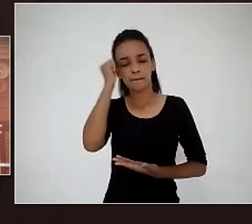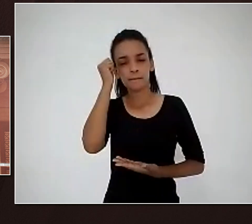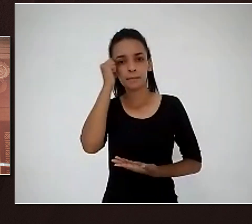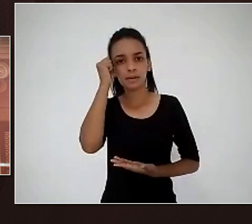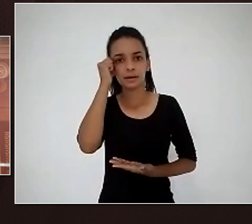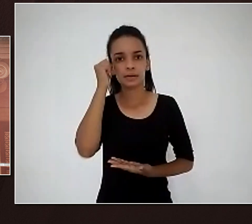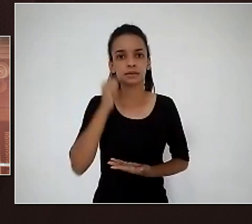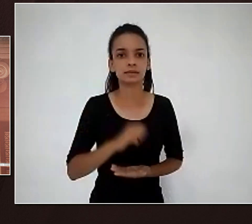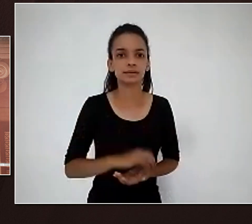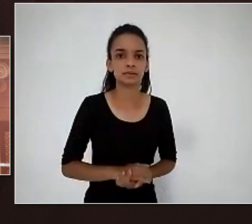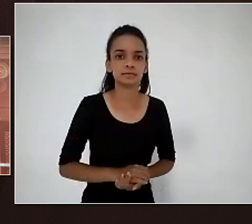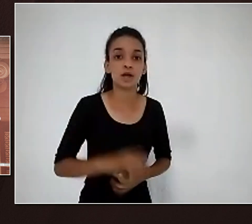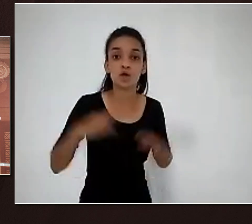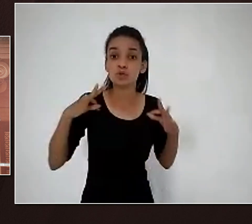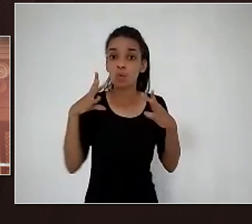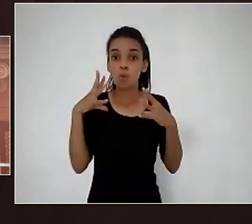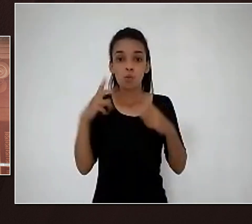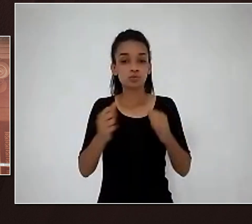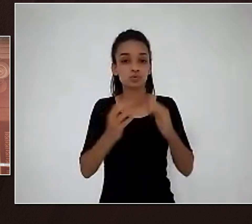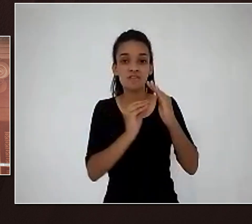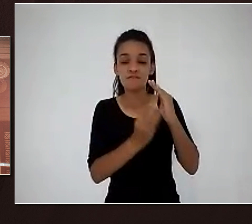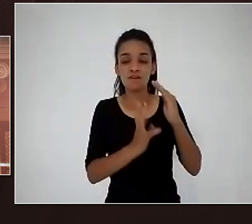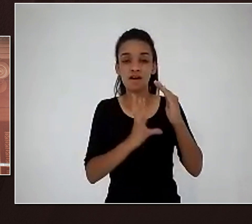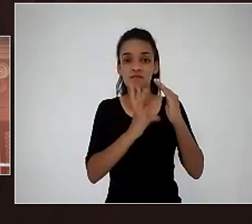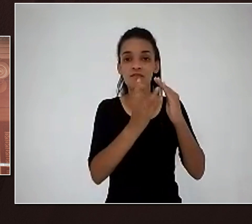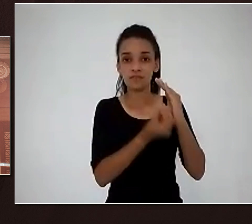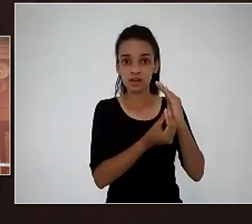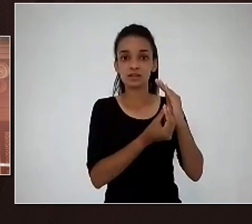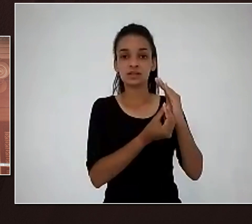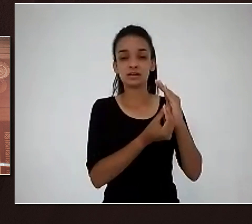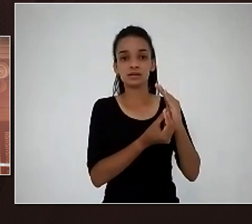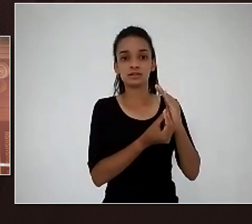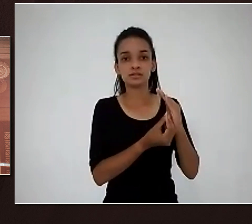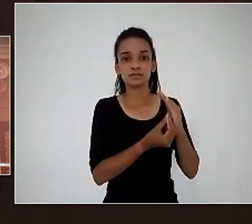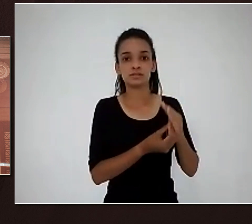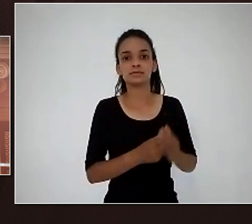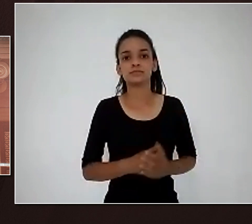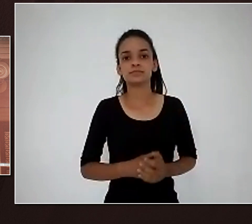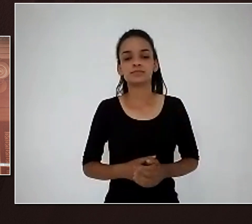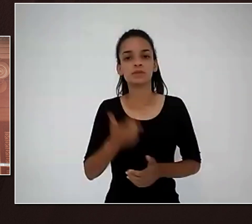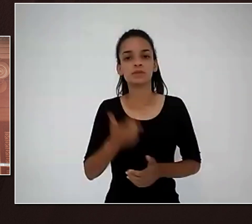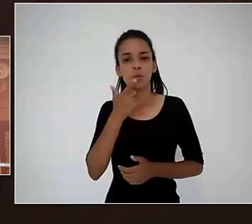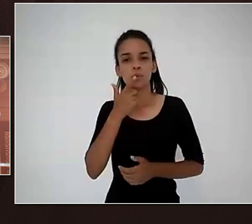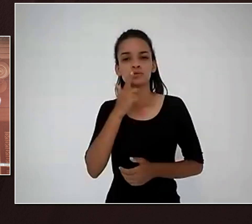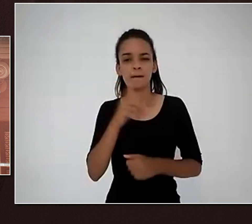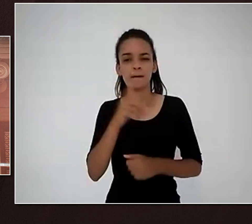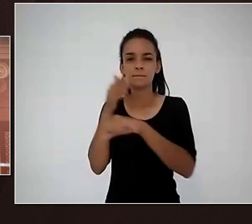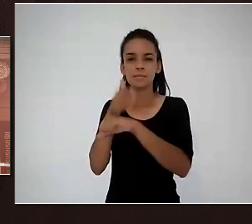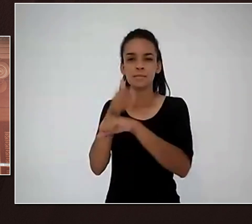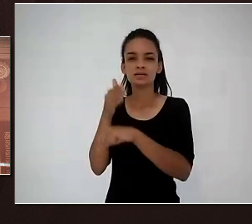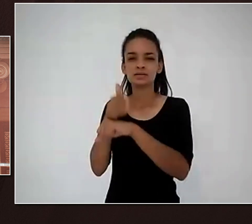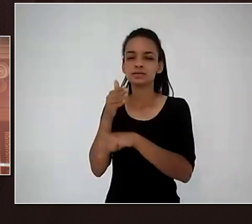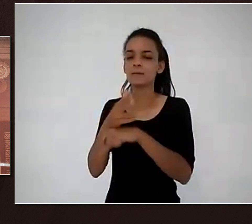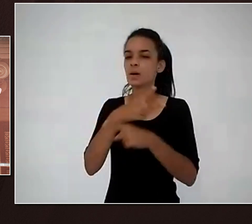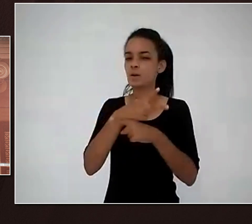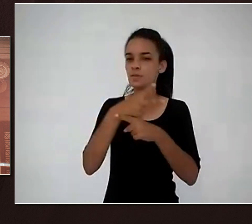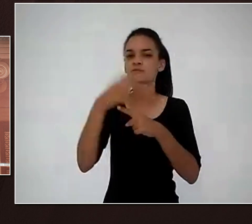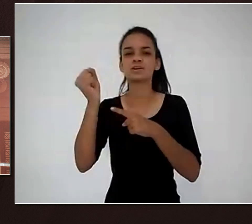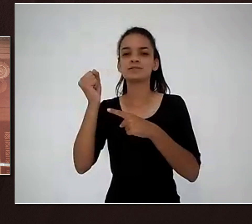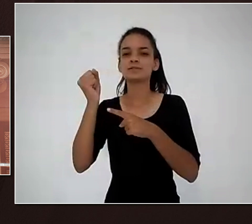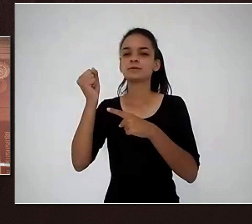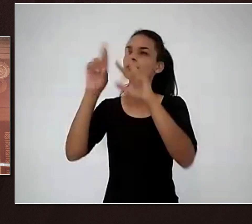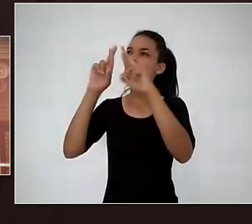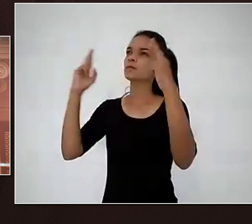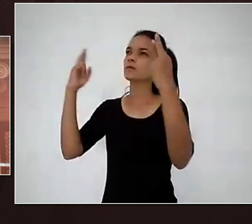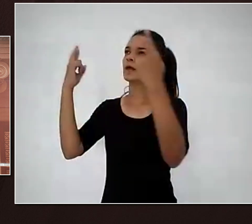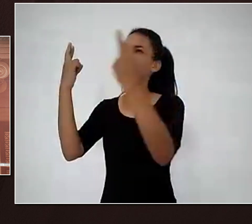vida da igreja possam fazer parte dos 144 mil vencedores vivos, juntamente com o Cordeiro de pé